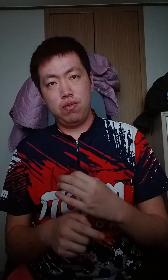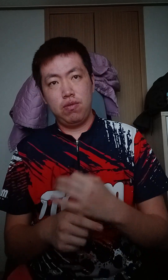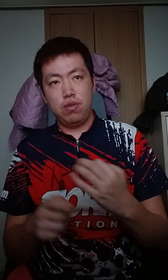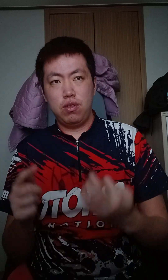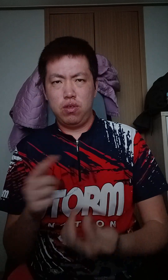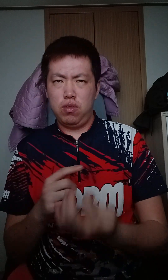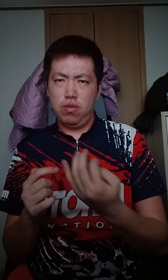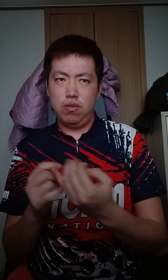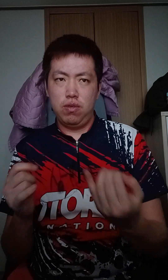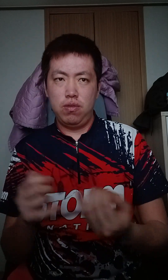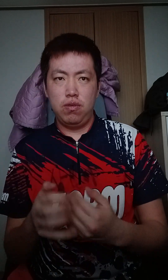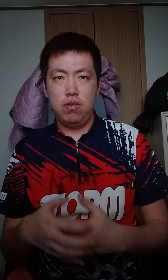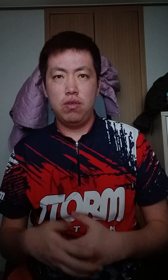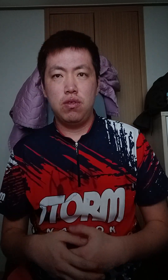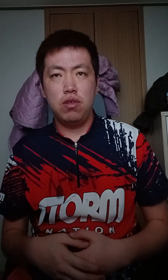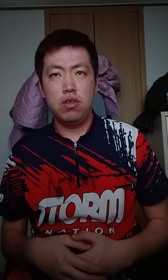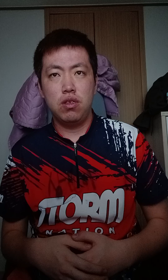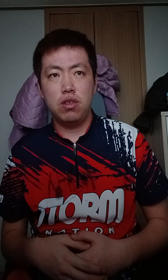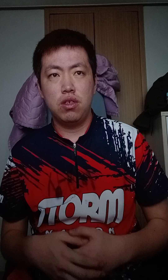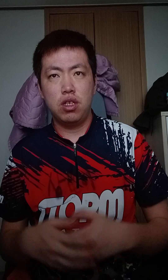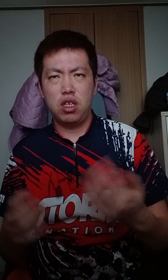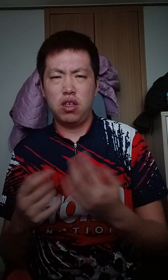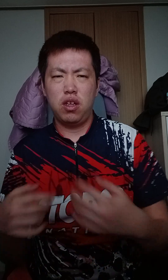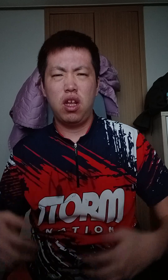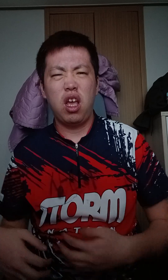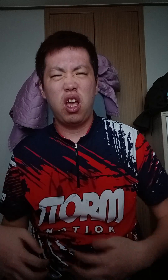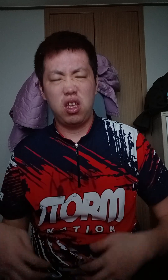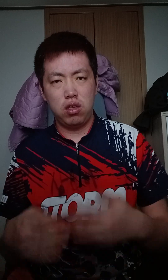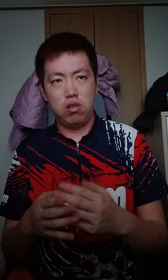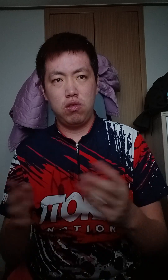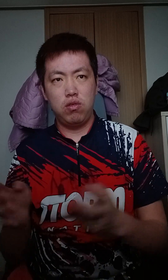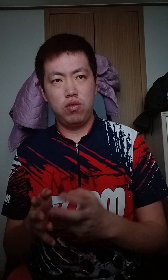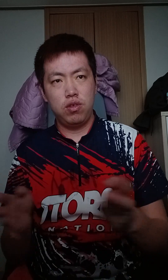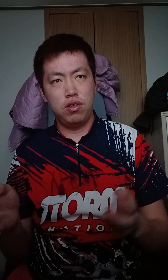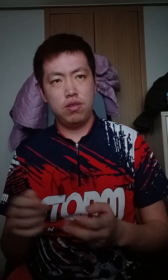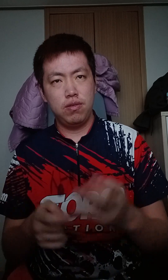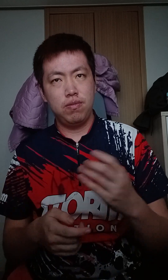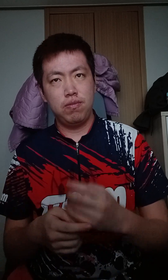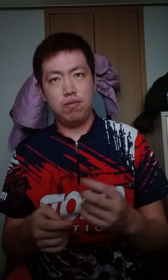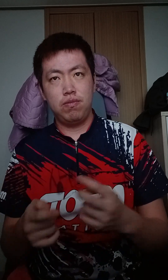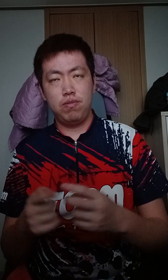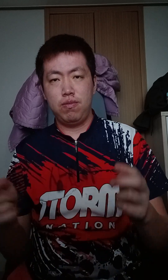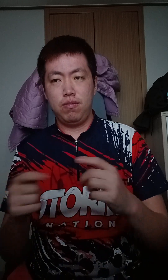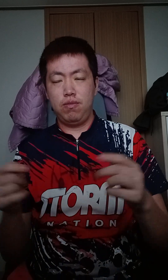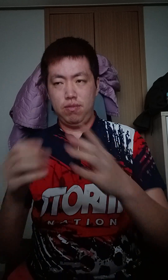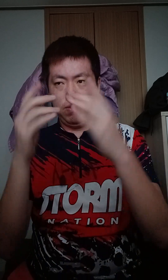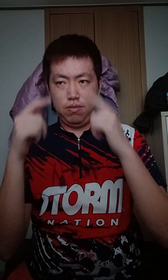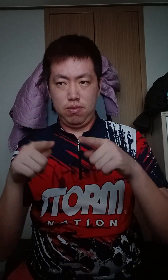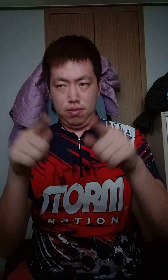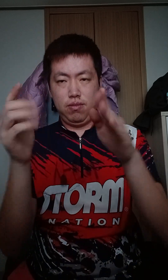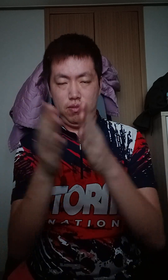화장실도 발견했습니다. 대변기가 고장나 사용이 금지된 장애인 화장실입니다. 한번 들어가 보도록 하겠습니다.